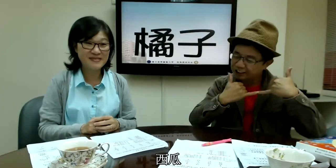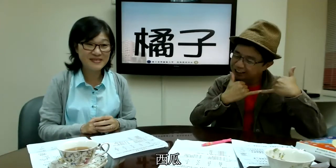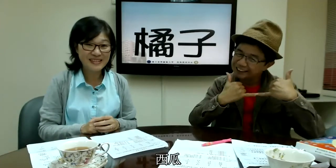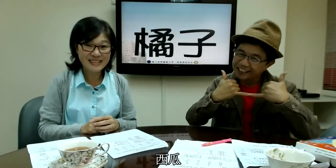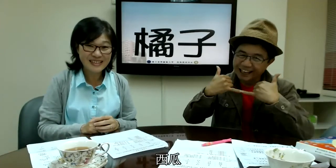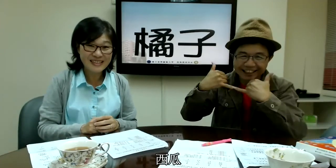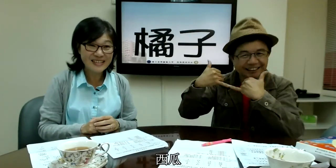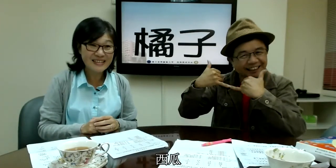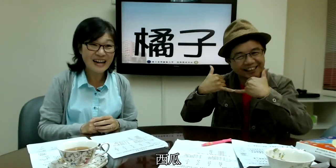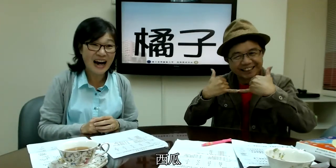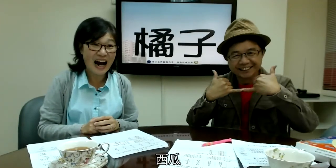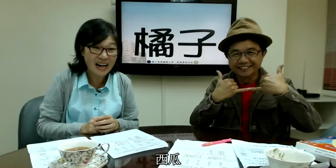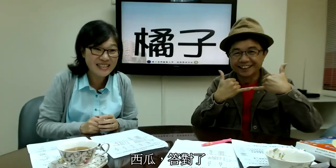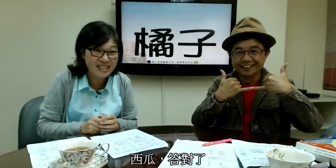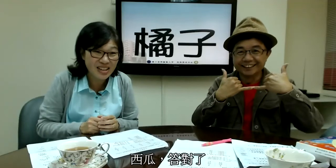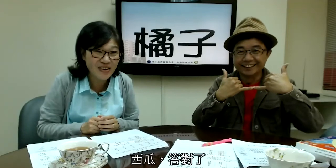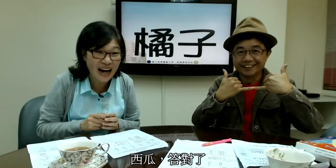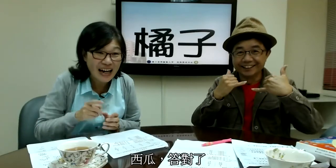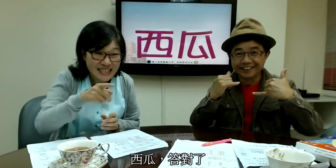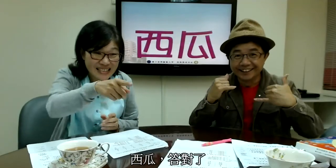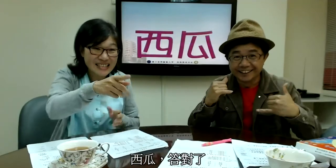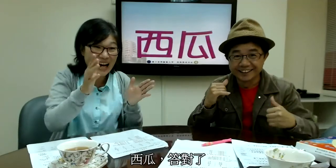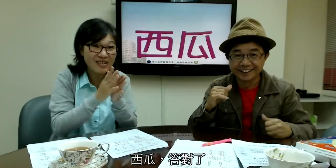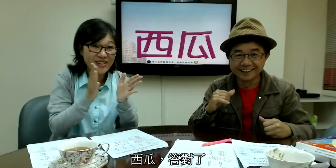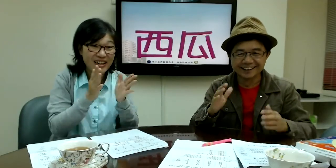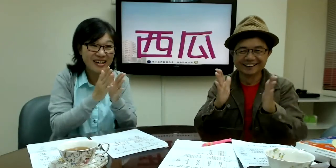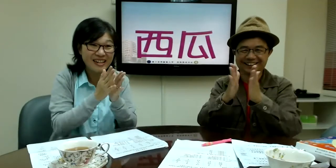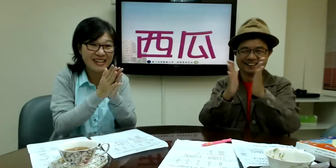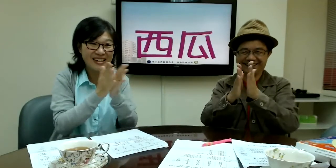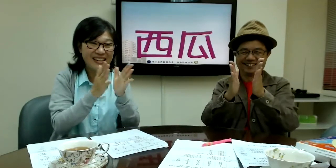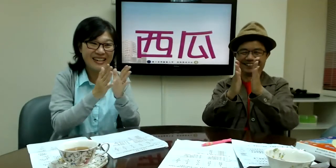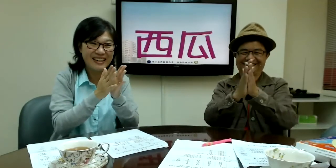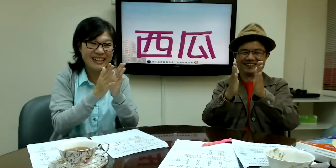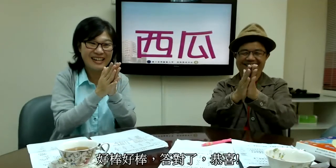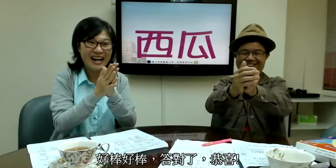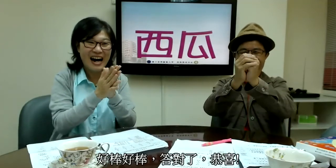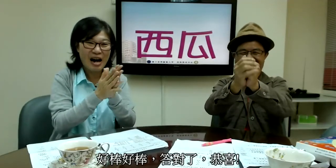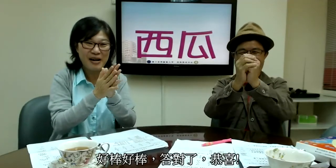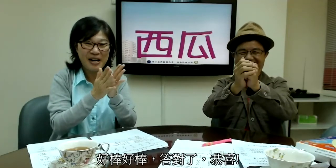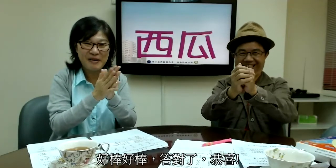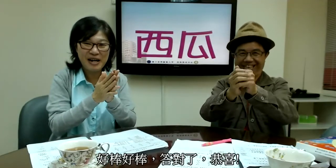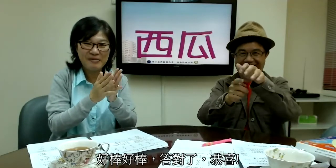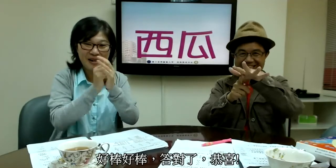西瓜。 西瓜，知答对了，好棒好棒好棒，恭